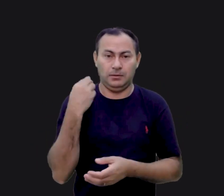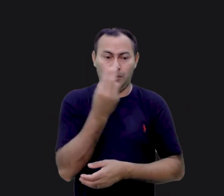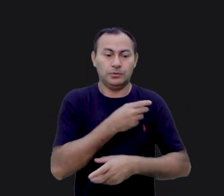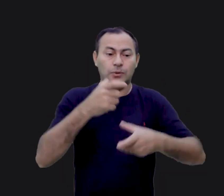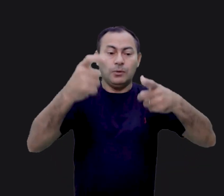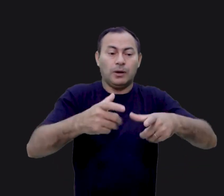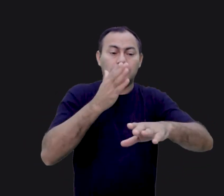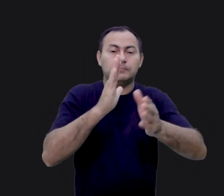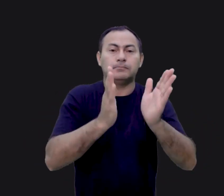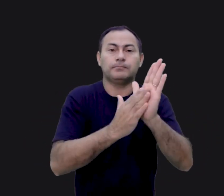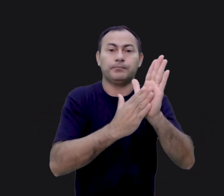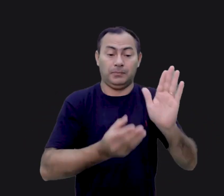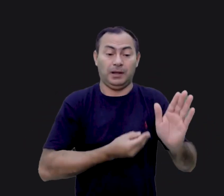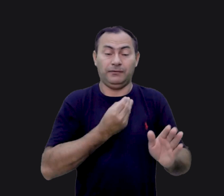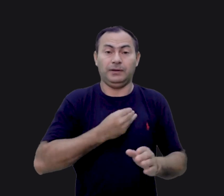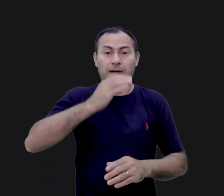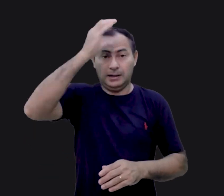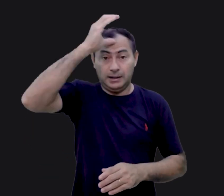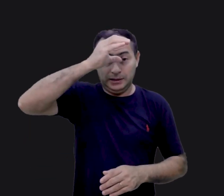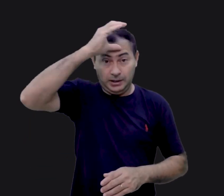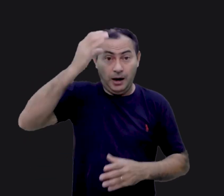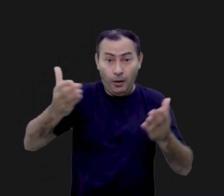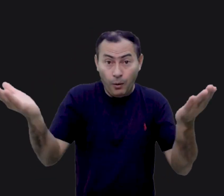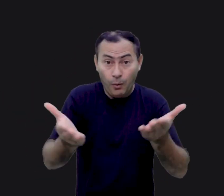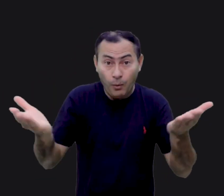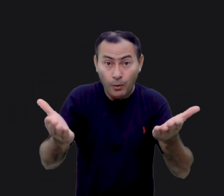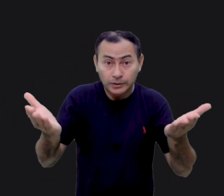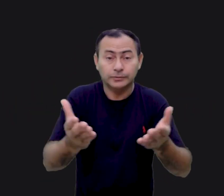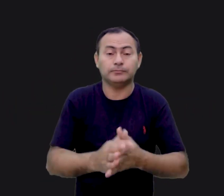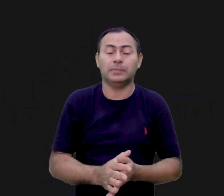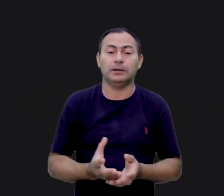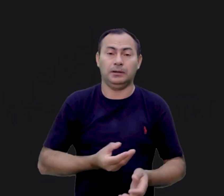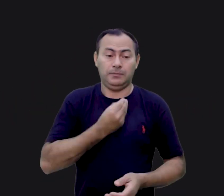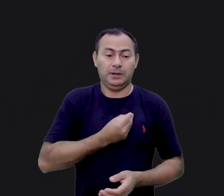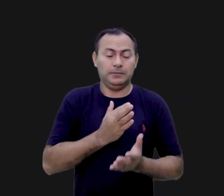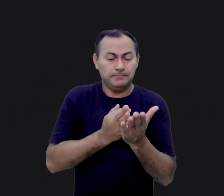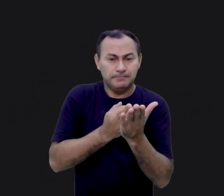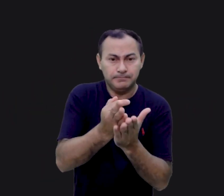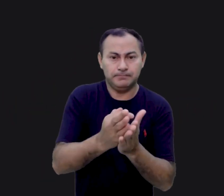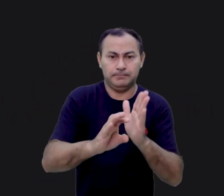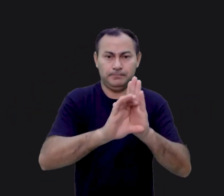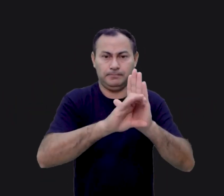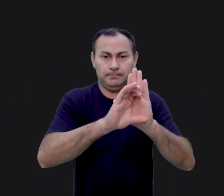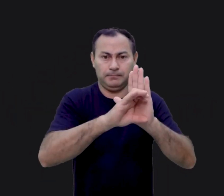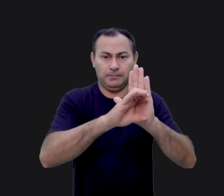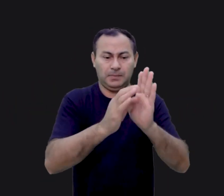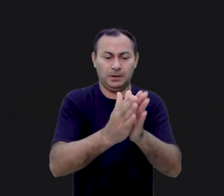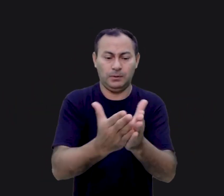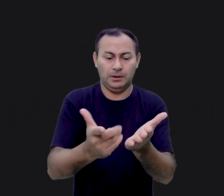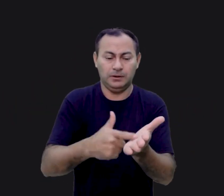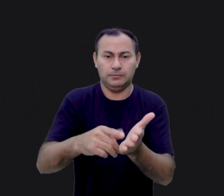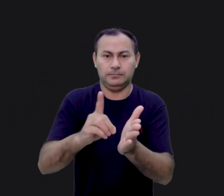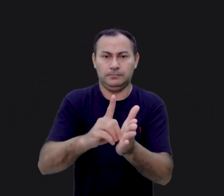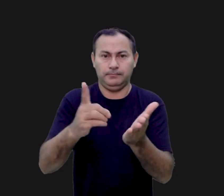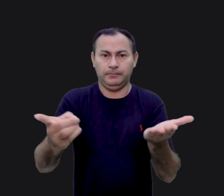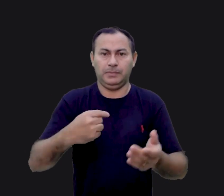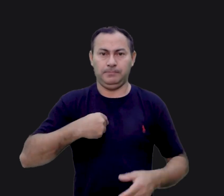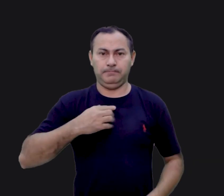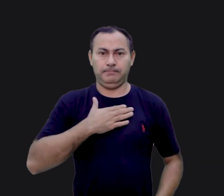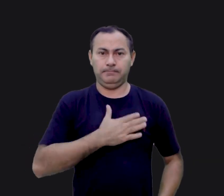na nossa Terra Prometida da vida cristã hoje hoje mesmo hoje em dia é com esse conceito sobre o livro de Deuteronômio que